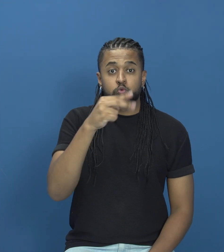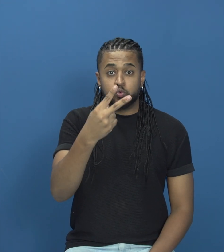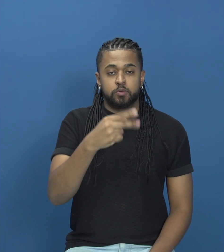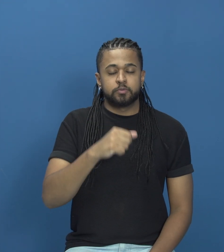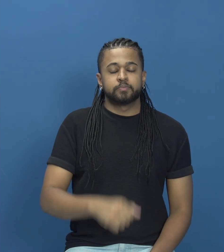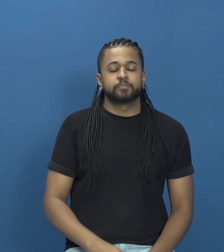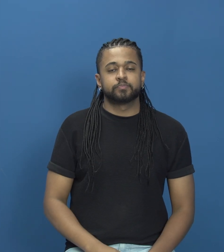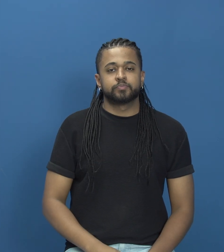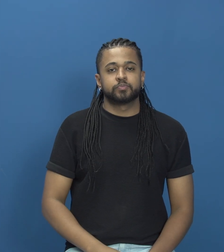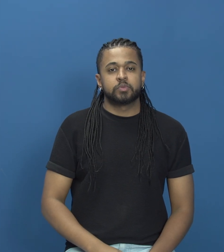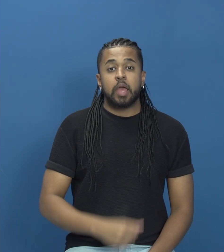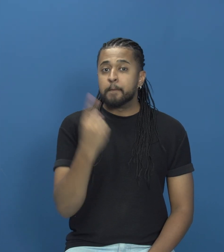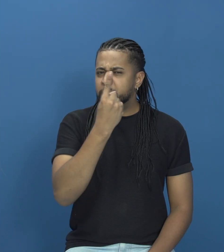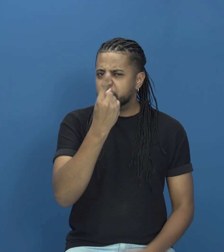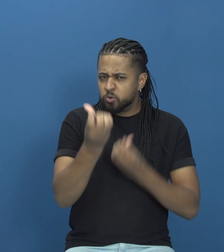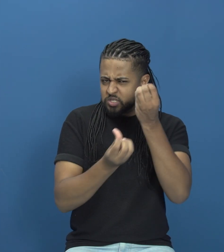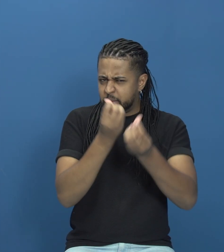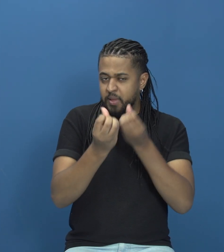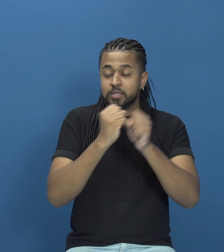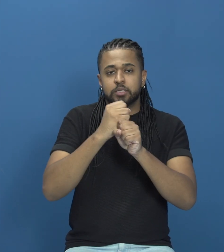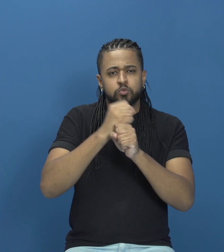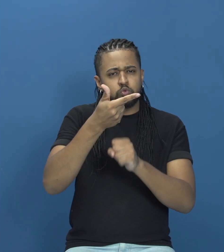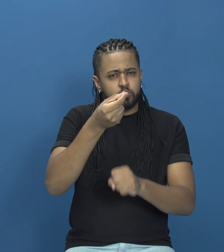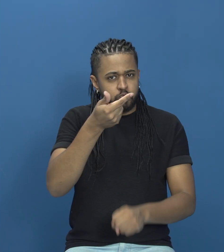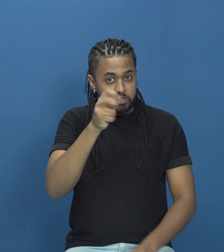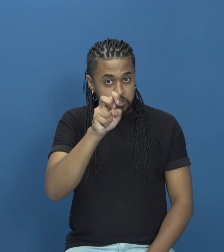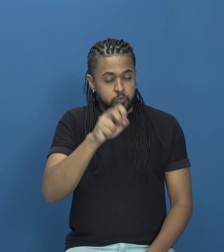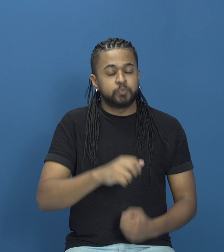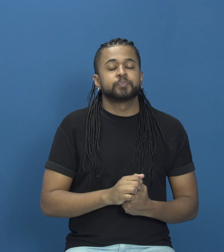2.2. O primeiro semestre do ano letivo de